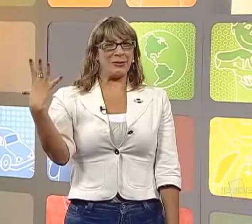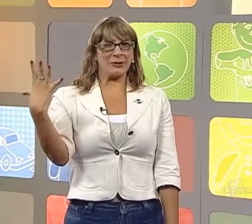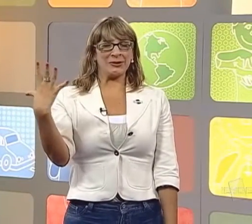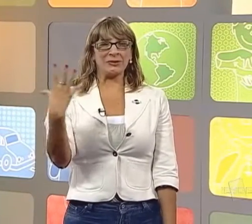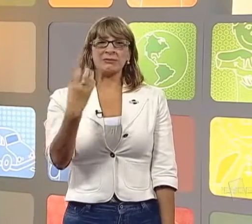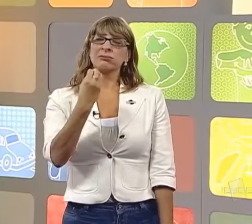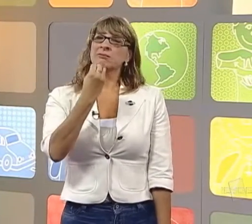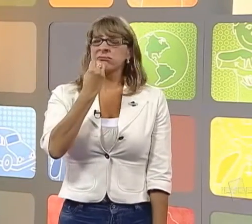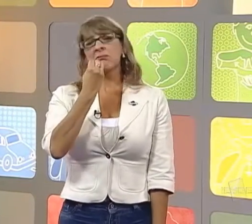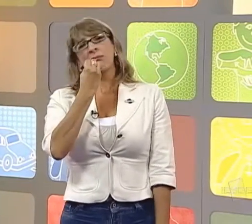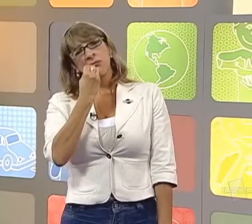maravilhoso,